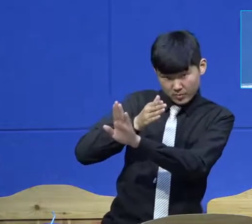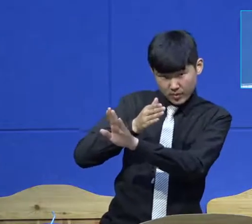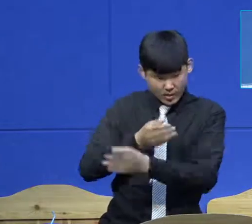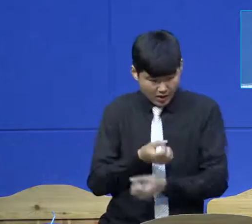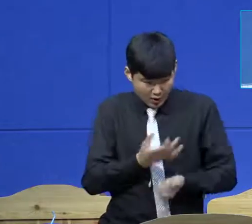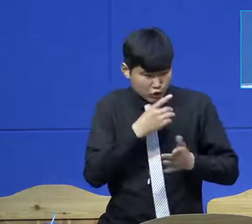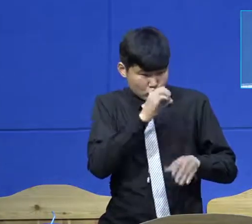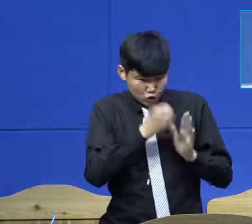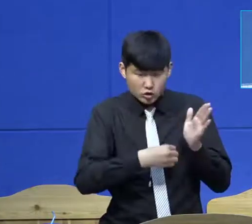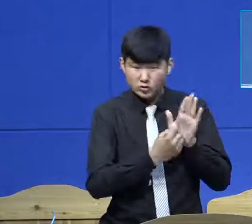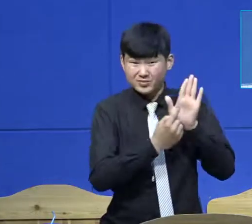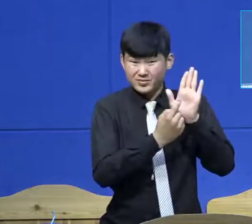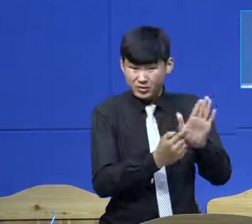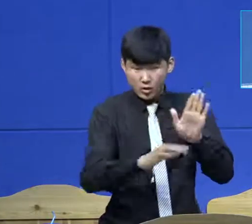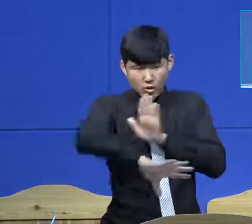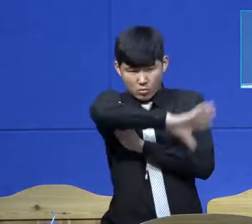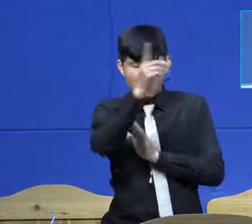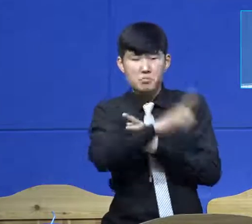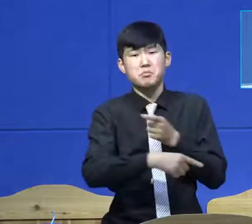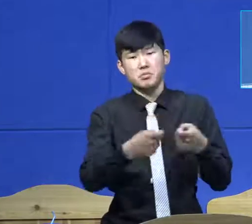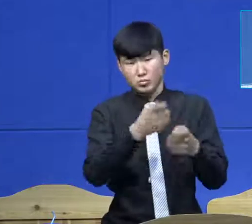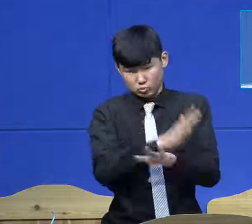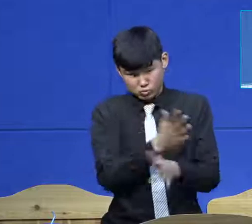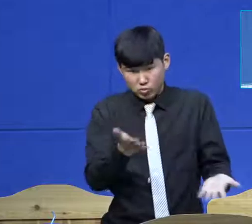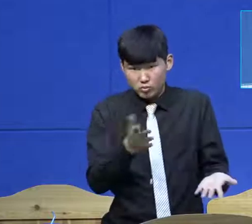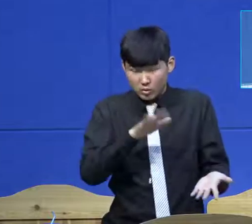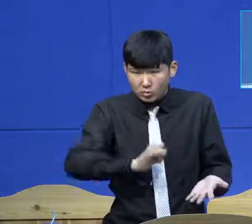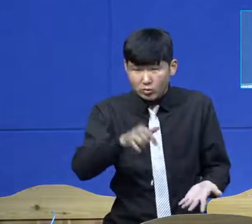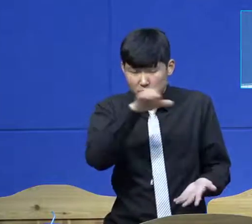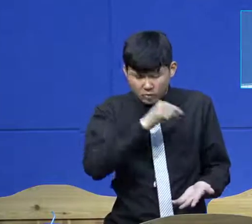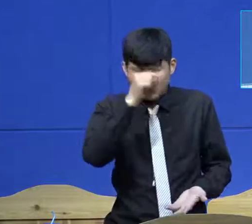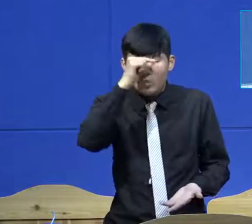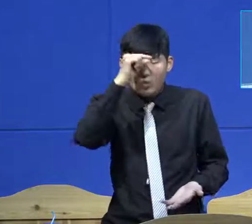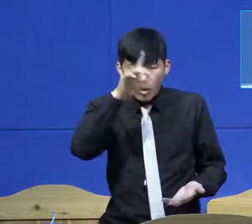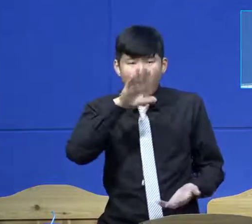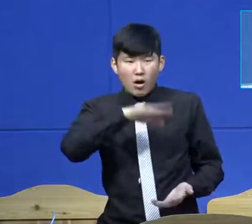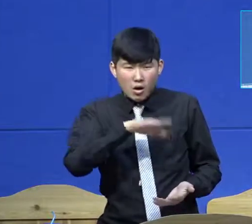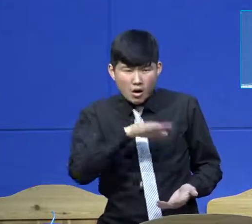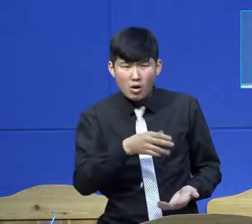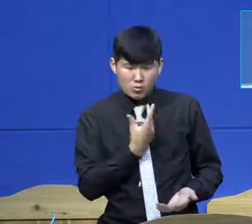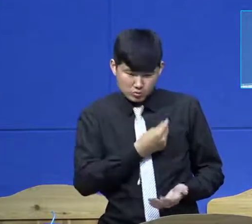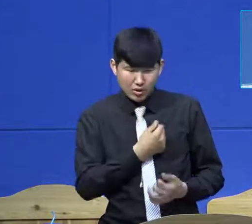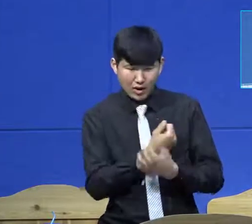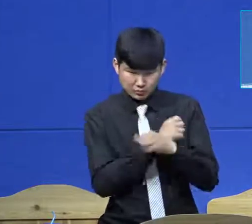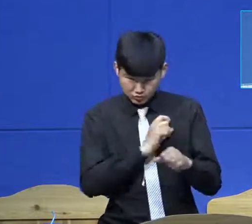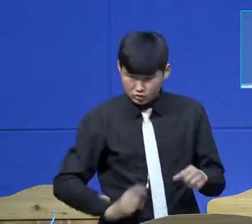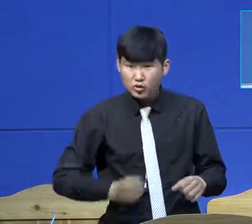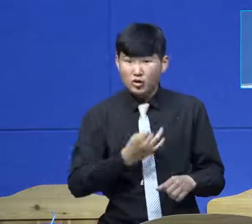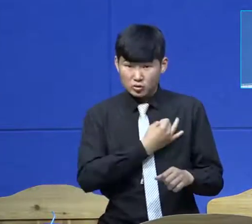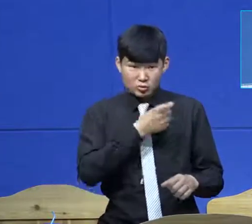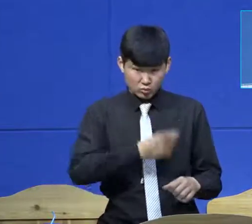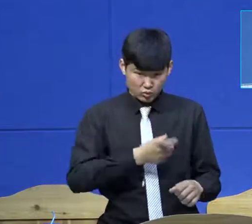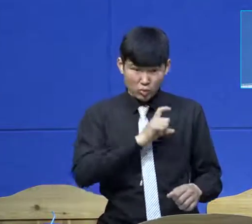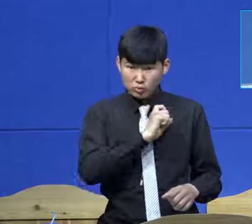бий болох юм аа болох юм бэ гэмээр бүгд биелчгээд байгаа. Тэм учраас бид нэр одоо ухаан орж үнэнхээр аврагдсан Христэд итгэгч хүний